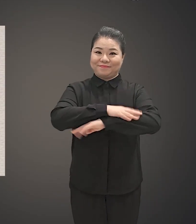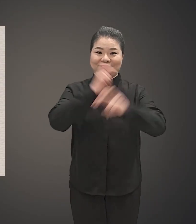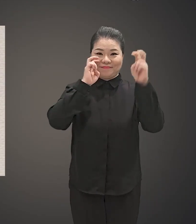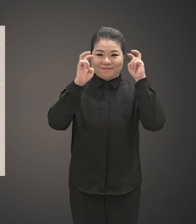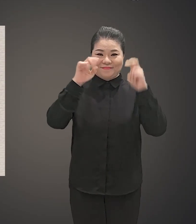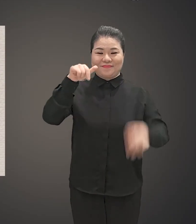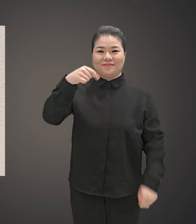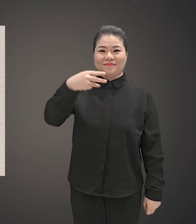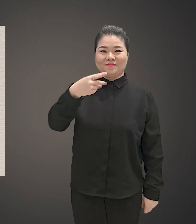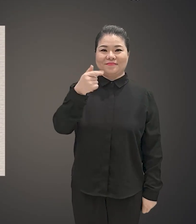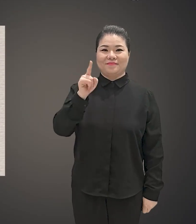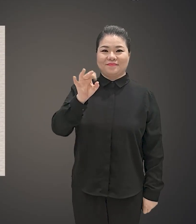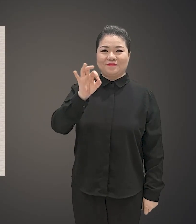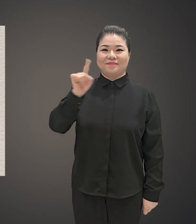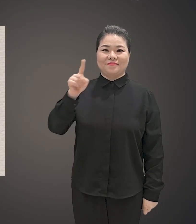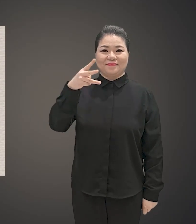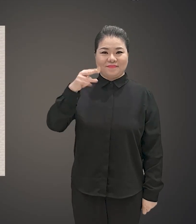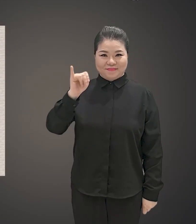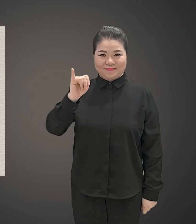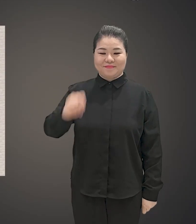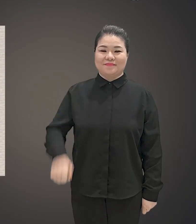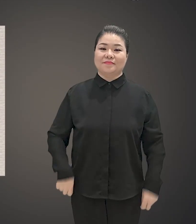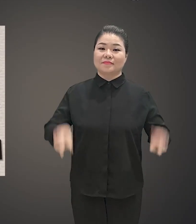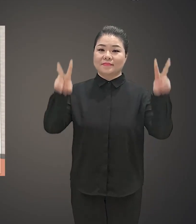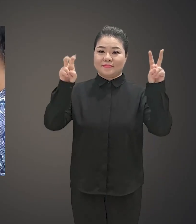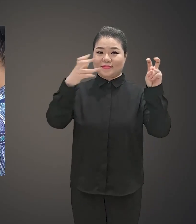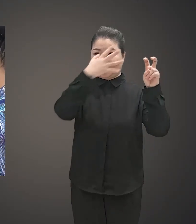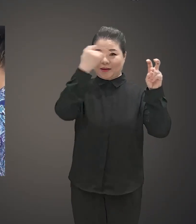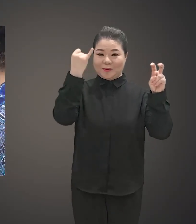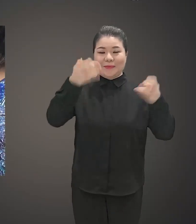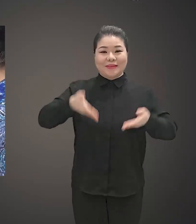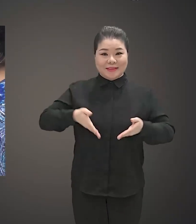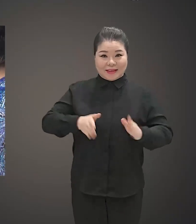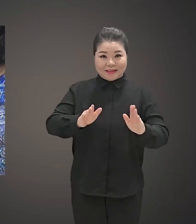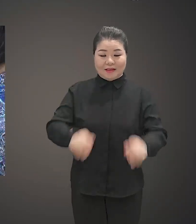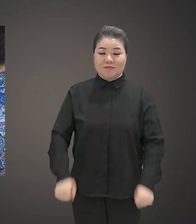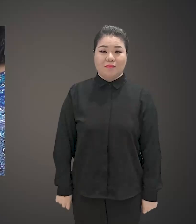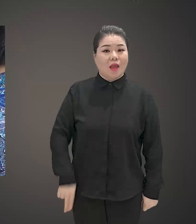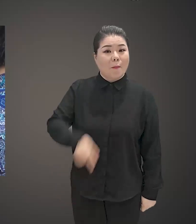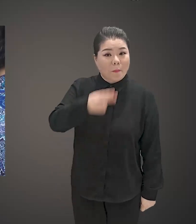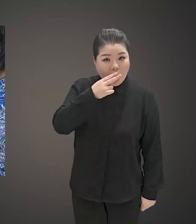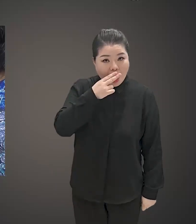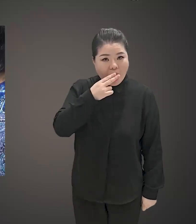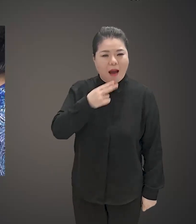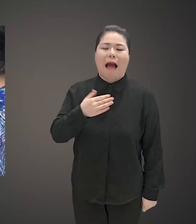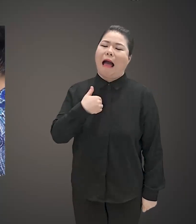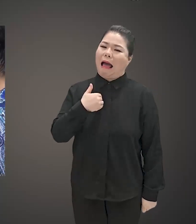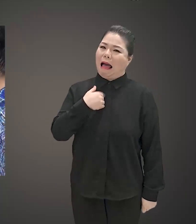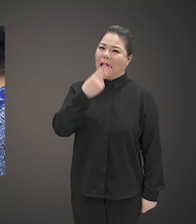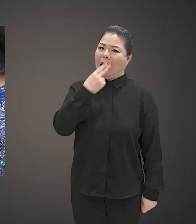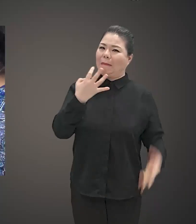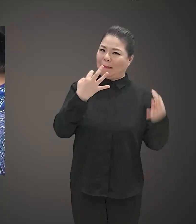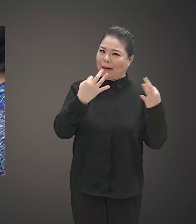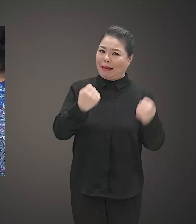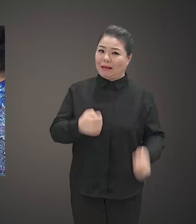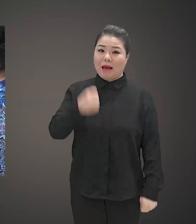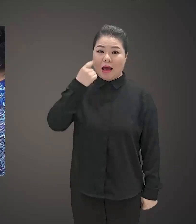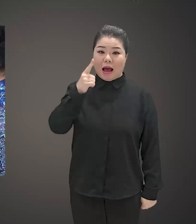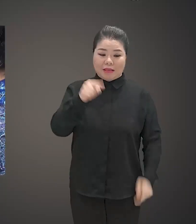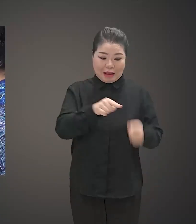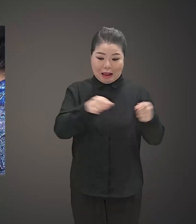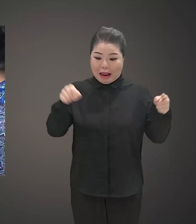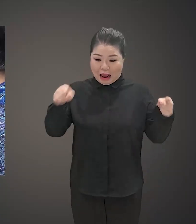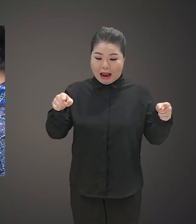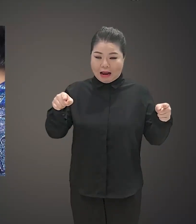출판사 그랑아리, 할매의 탄생. 담배. 아이고, 담배 많이 푼다. 한 달에 한 보루도